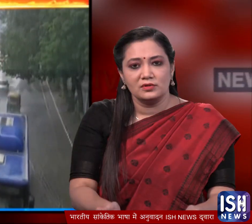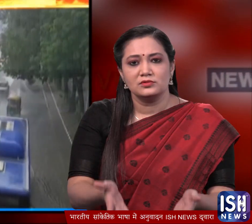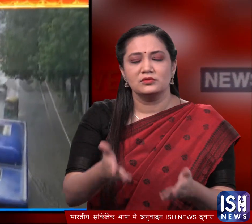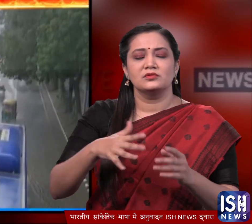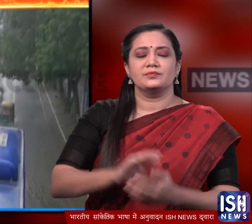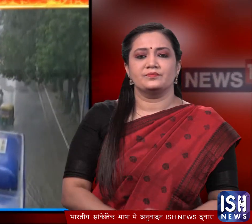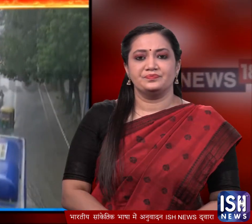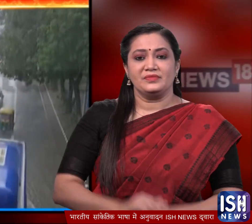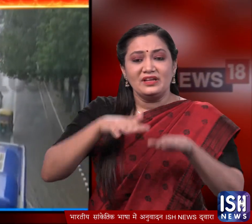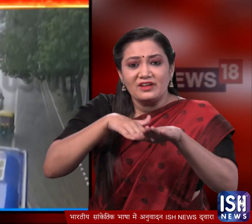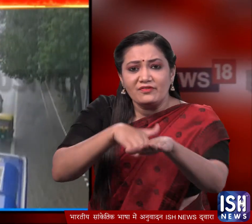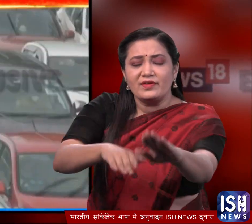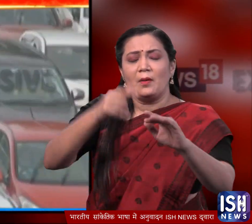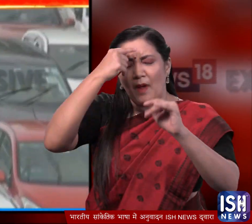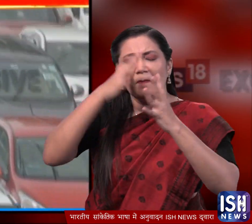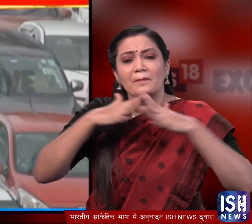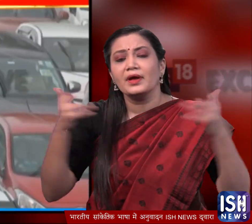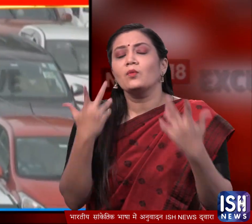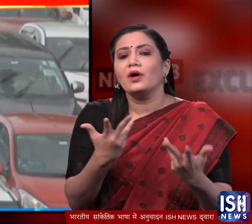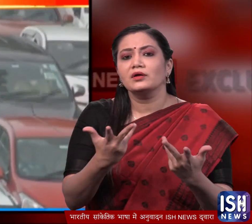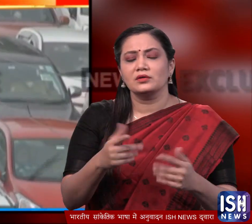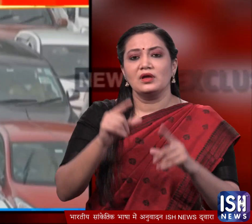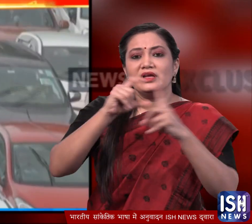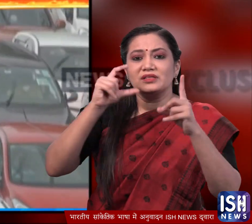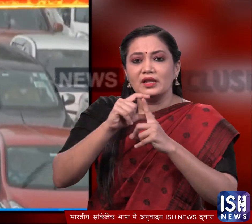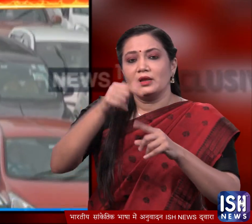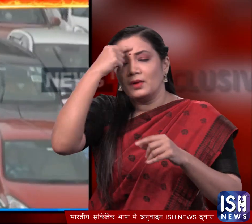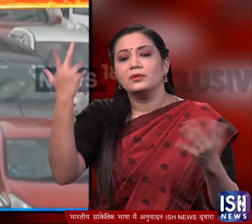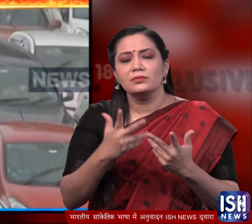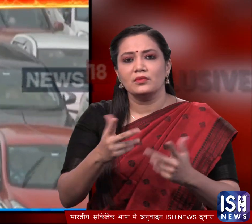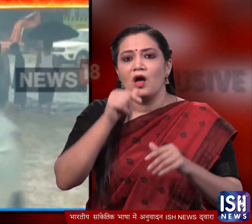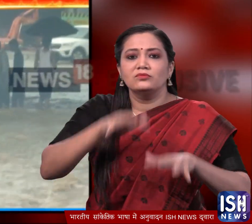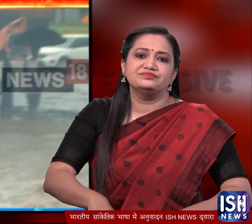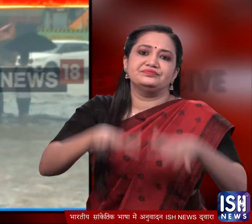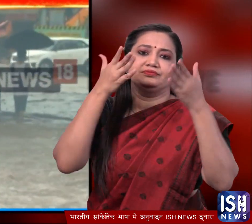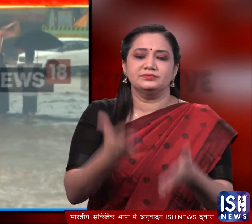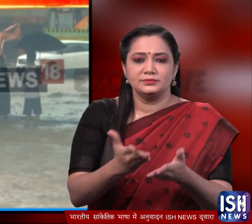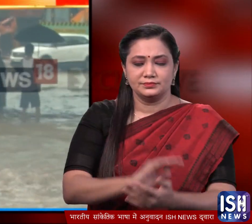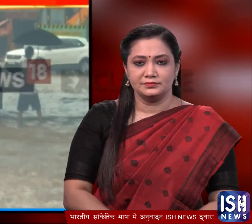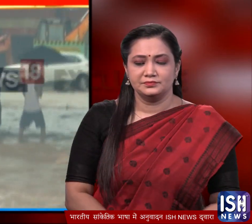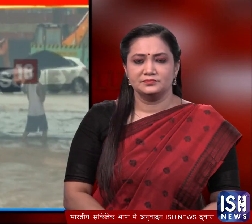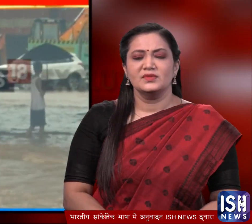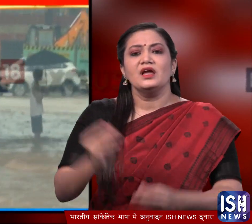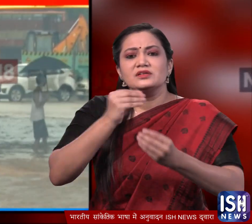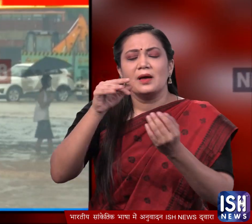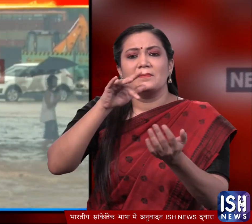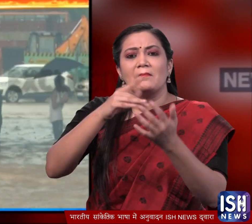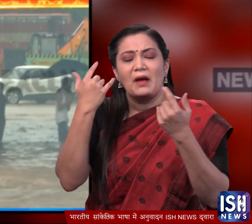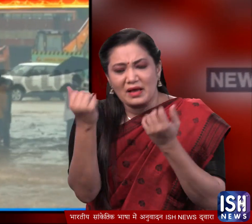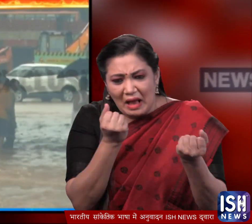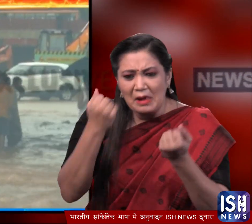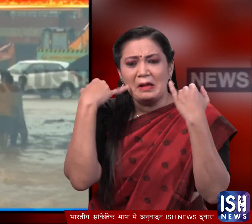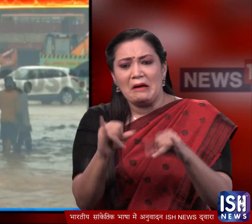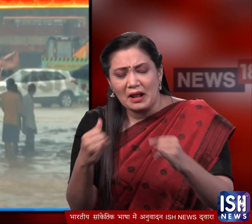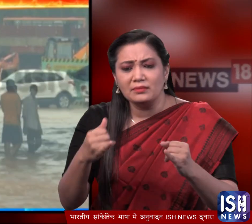पड़ रहा है और इस ट्रैफिक के पीछे की सबसे बड़ी वजह दिल्ली में जो होती है वो है जल भराव। इस परेशानी के बीच कहीं कहीं गाड़ियां भी खराब हो